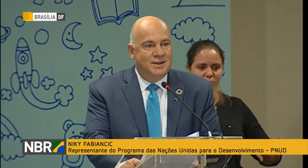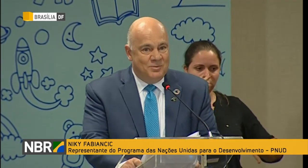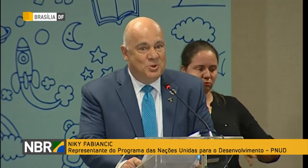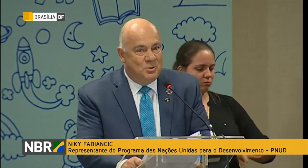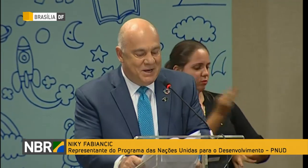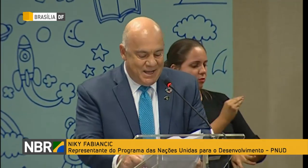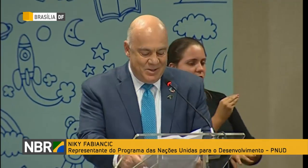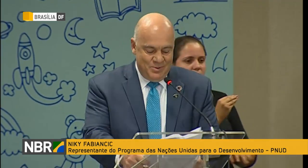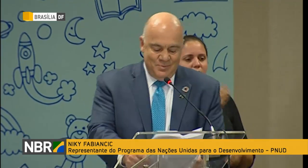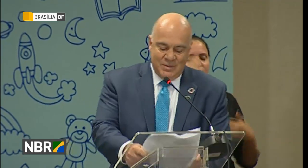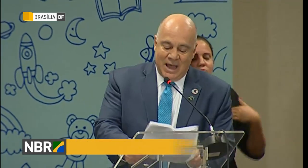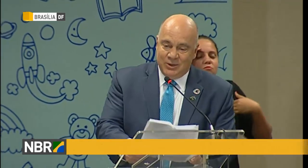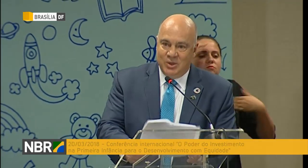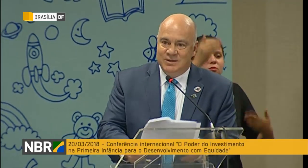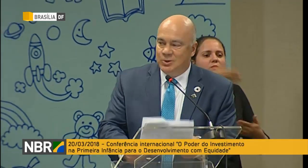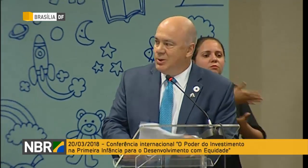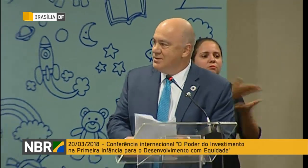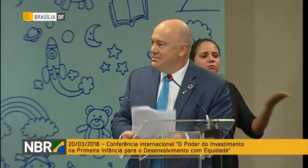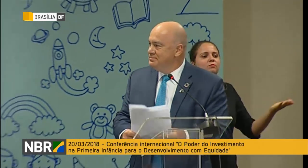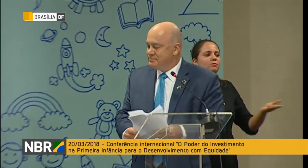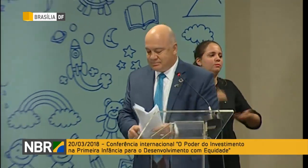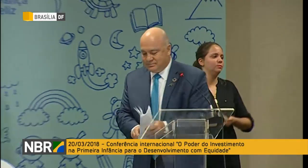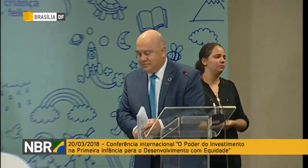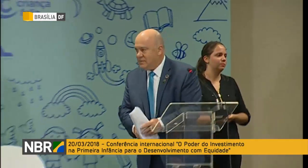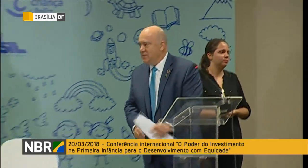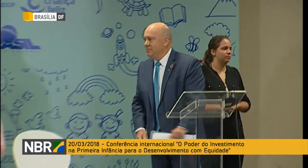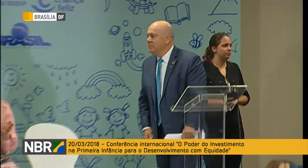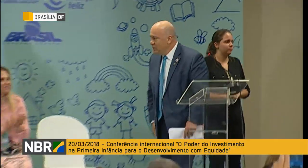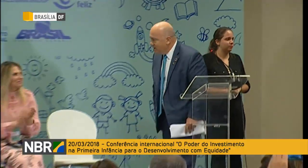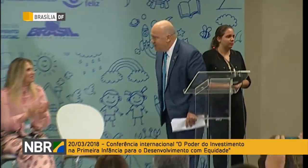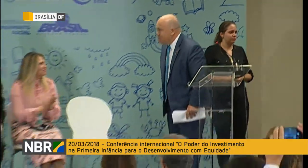trás. Muito obrigado a todas e todos.